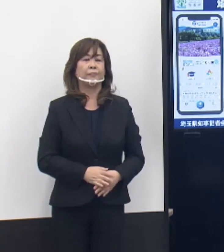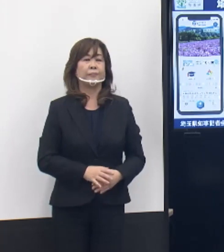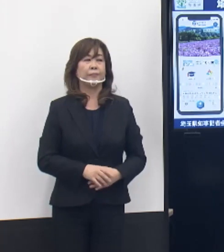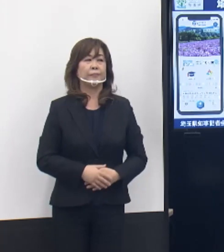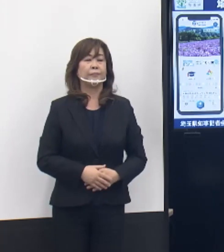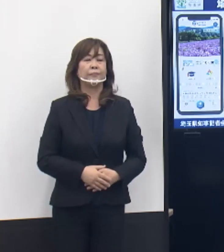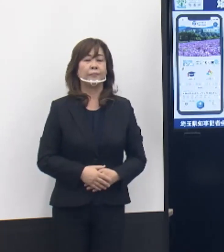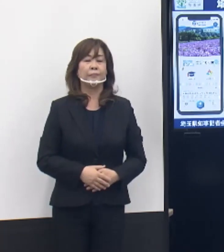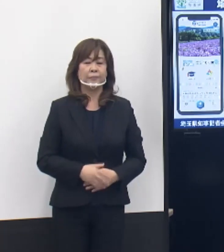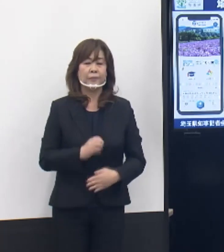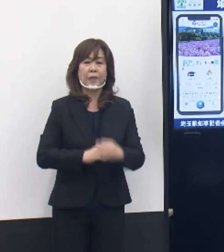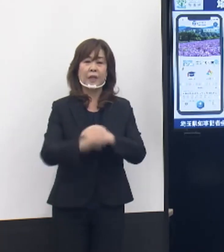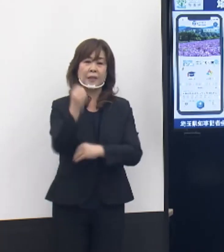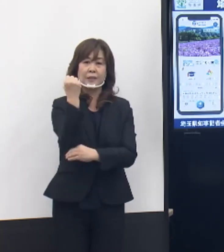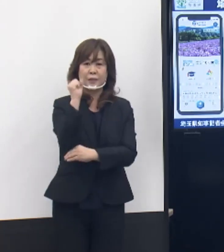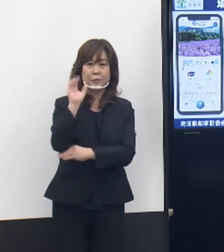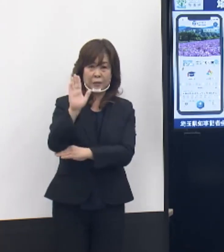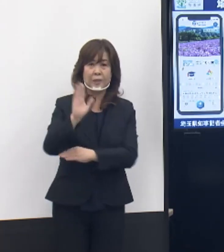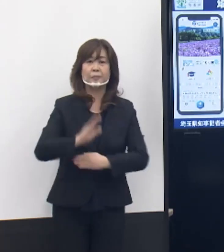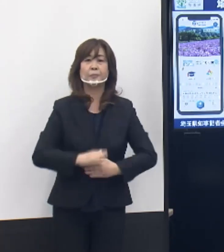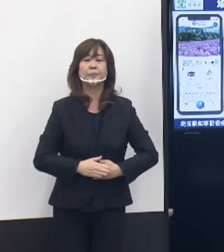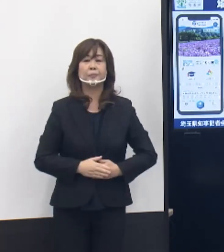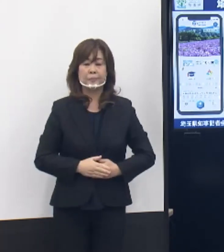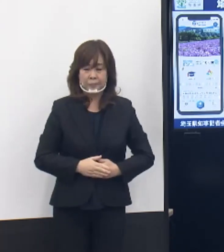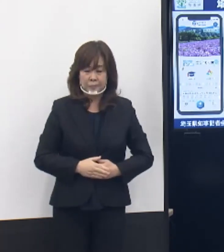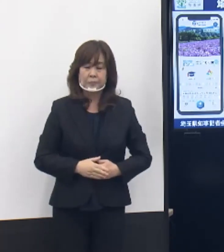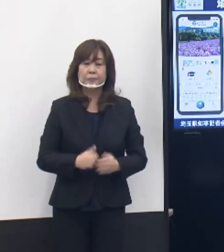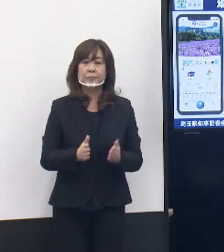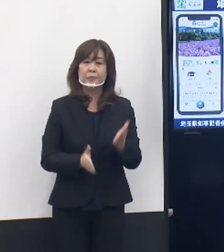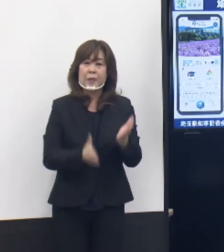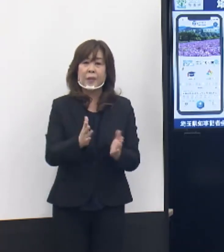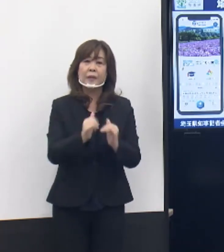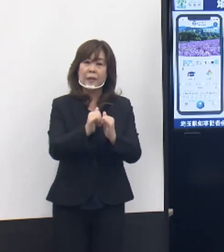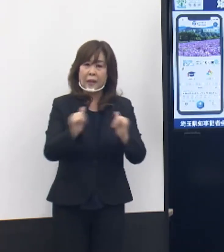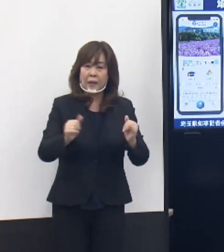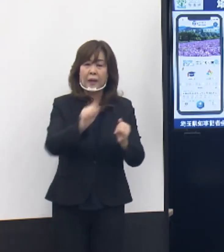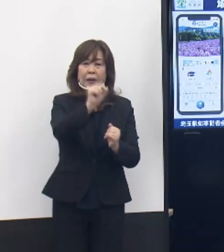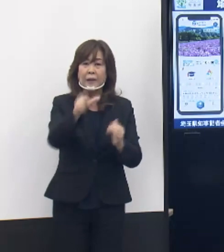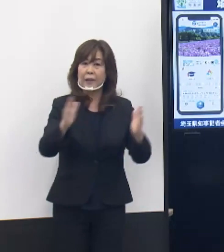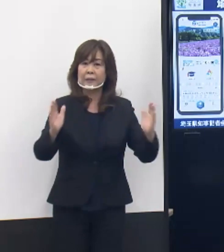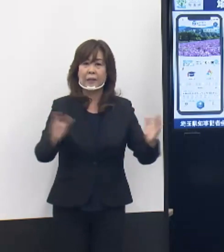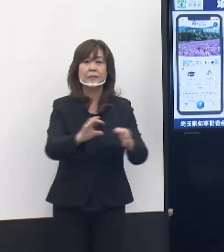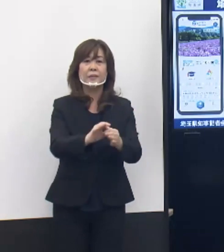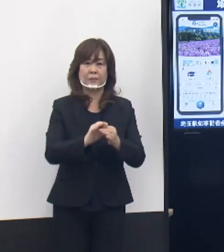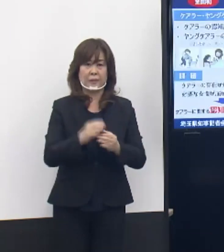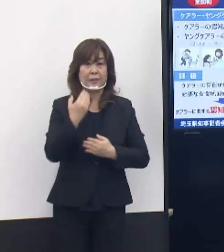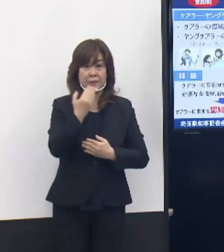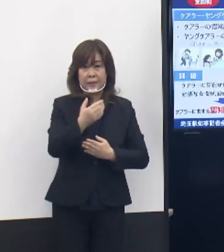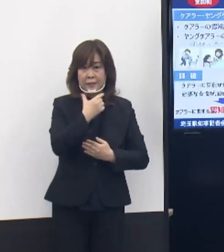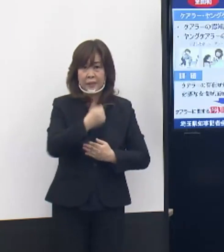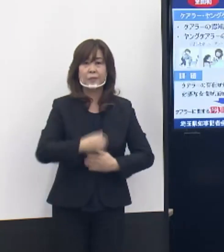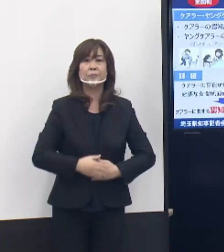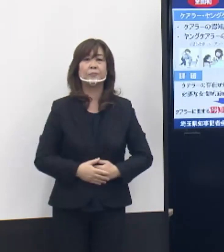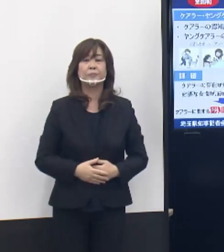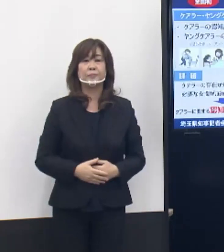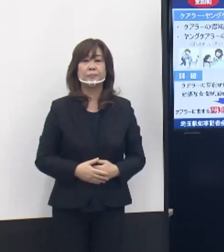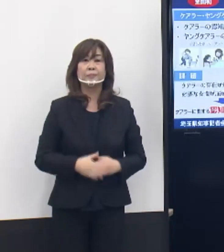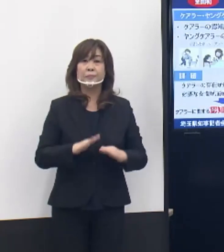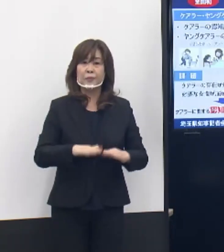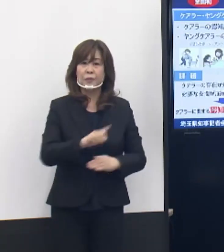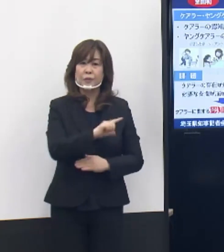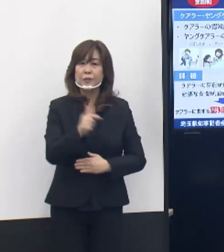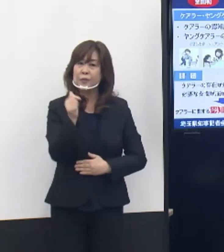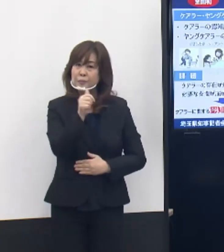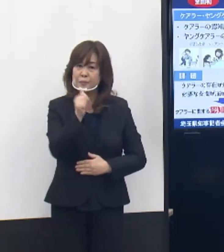すいません、朝日新聞の川野です。ケアラー月間のことでお伺いします。今日ご紹介いただいたような事